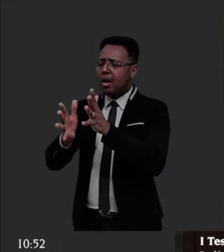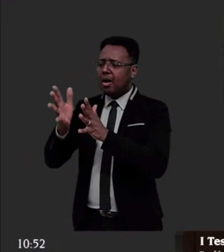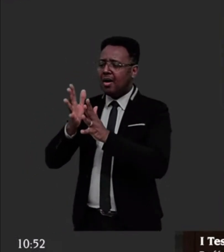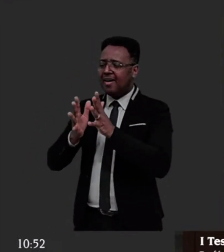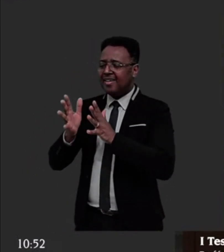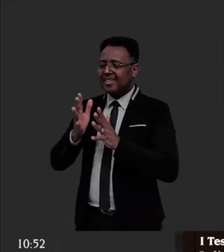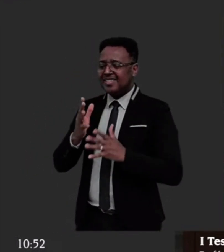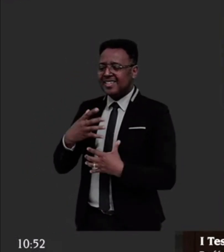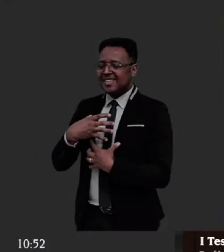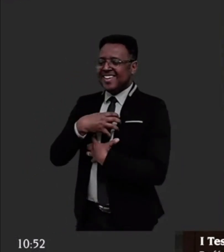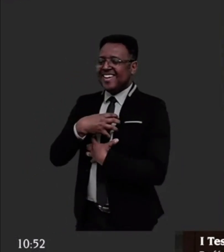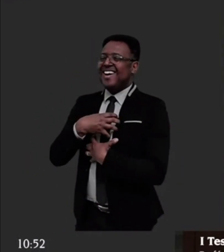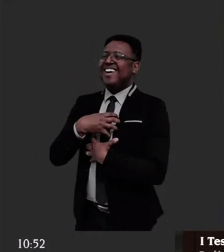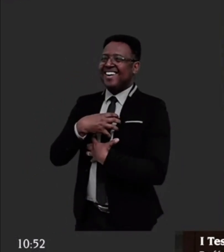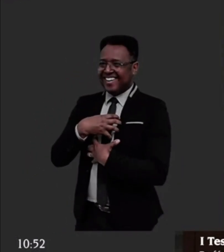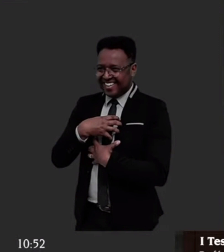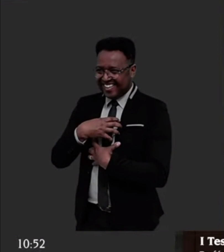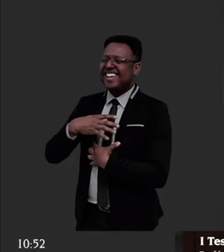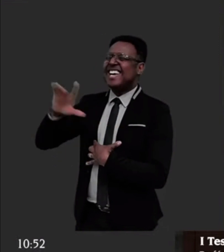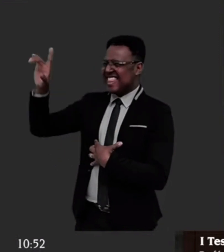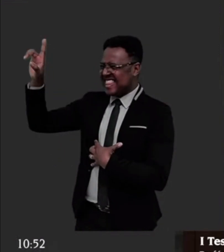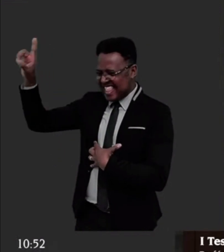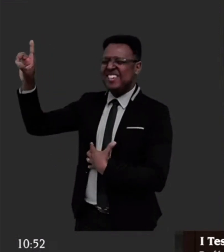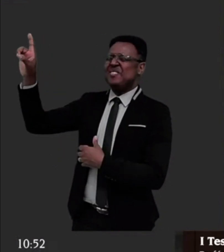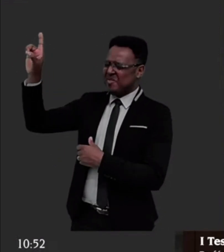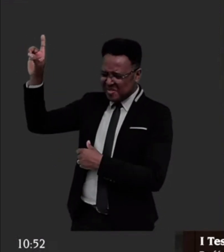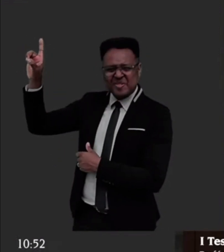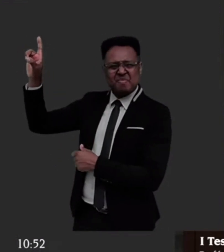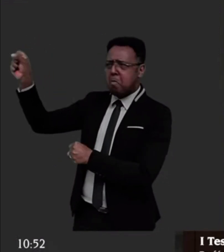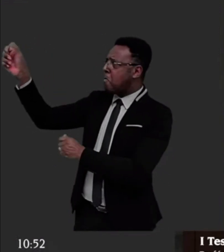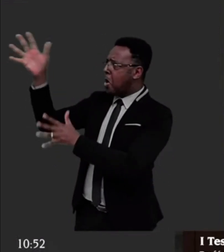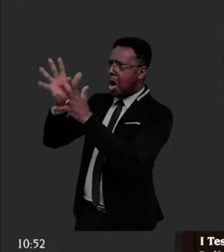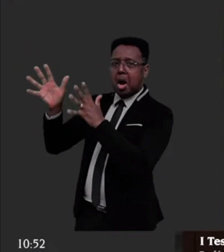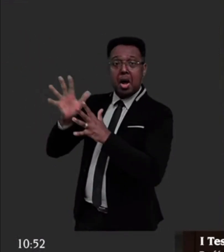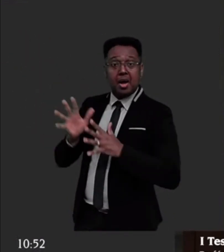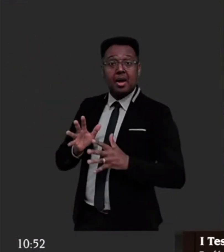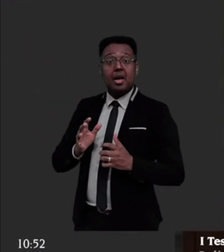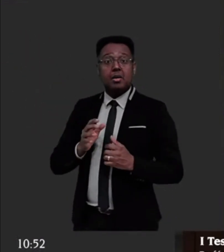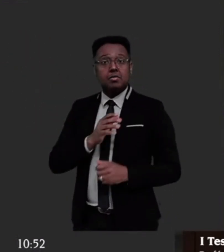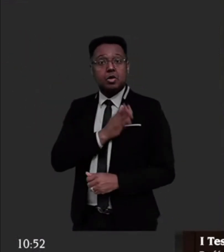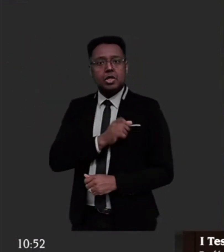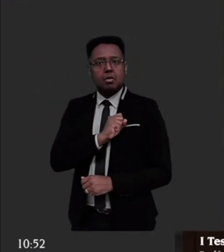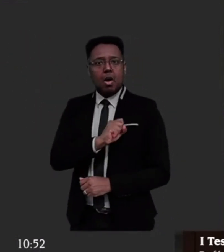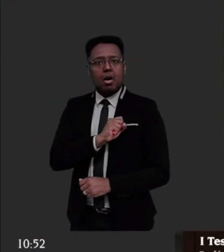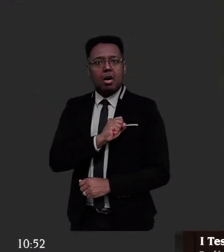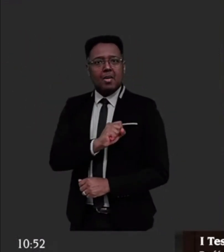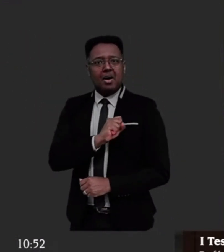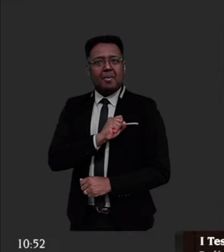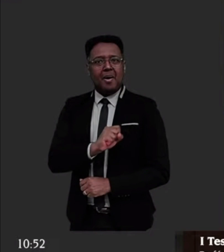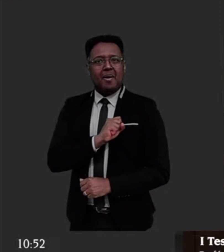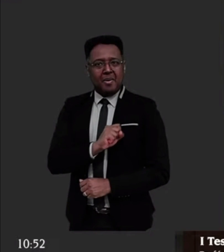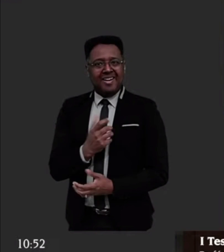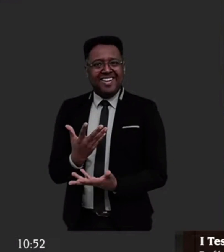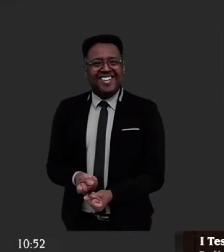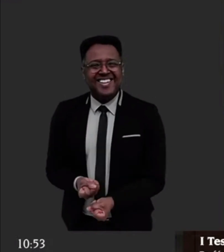abre. Glória ao nome do Senhor. É isto, queridos irmãos, que nós não